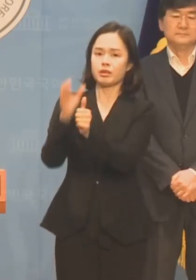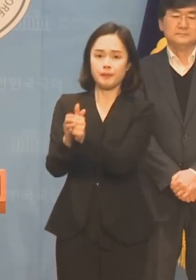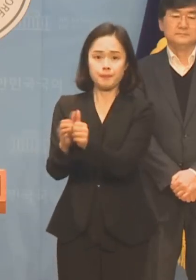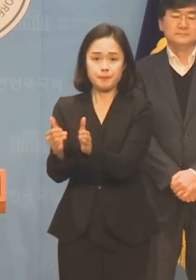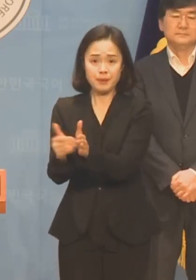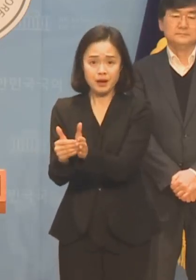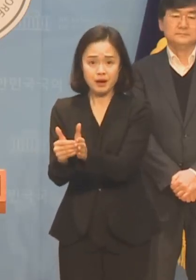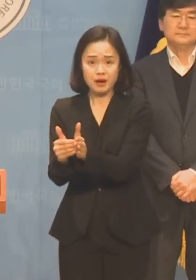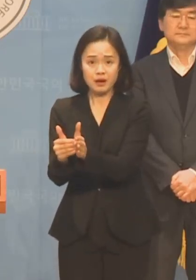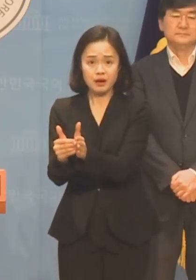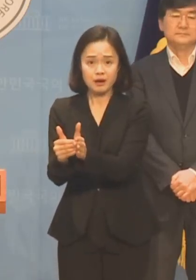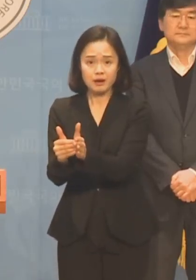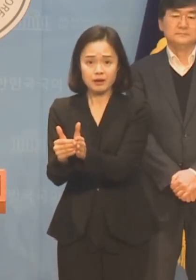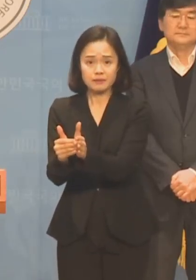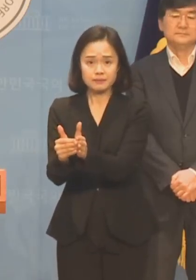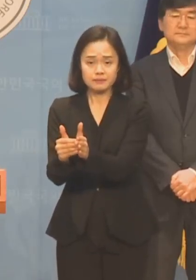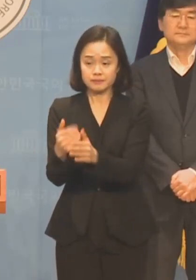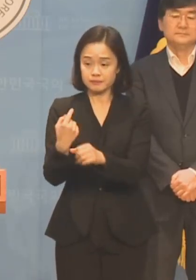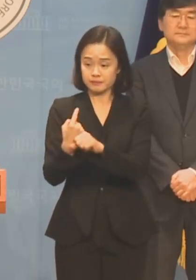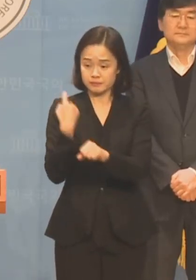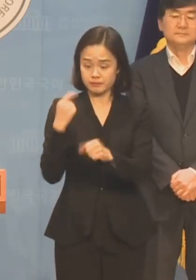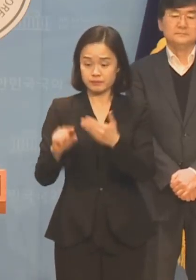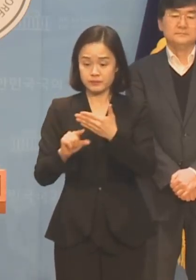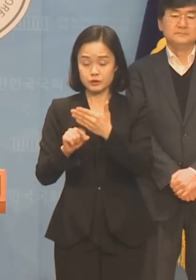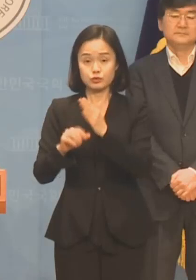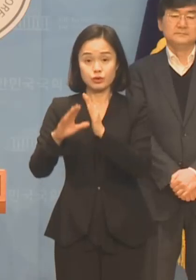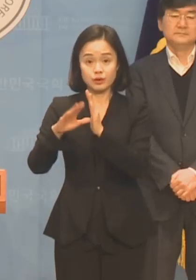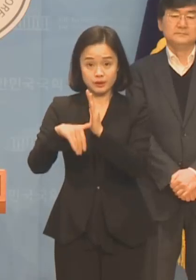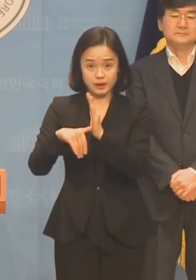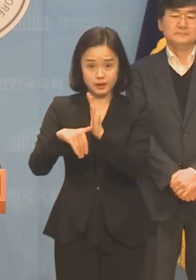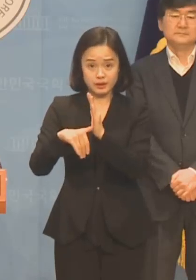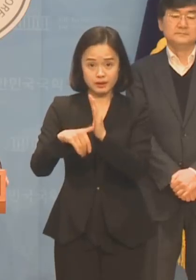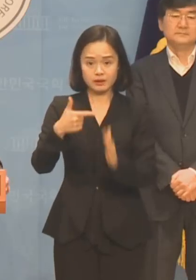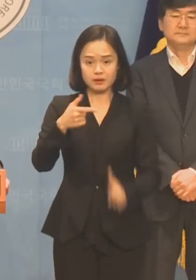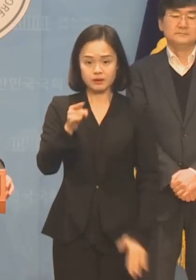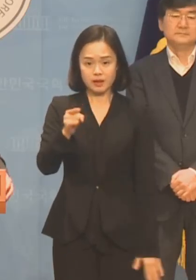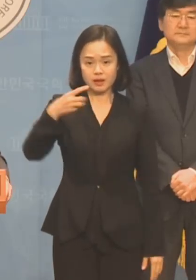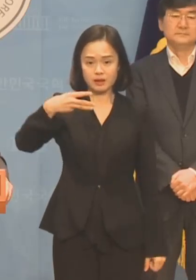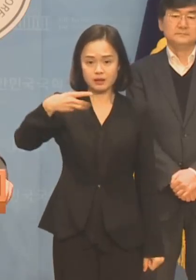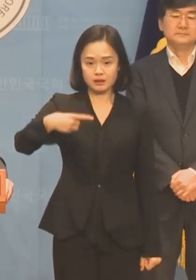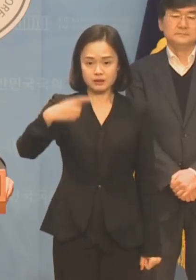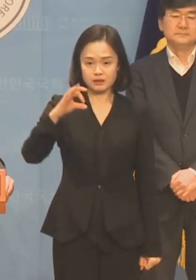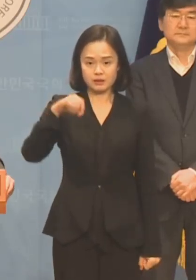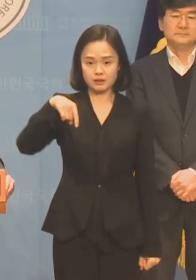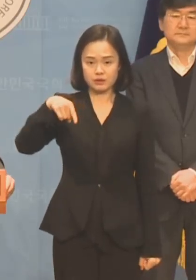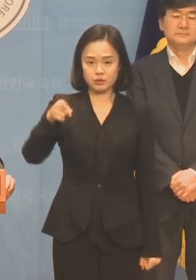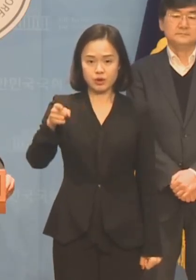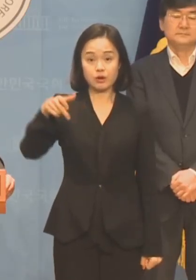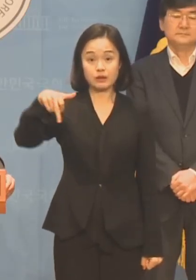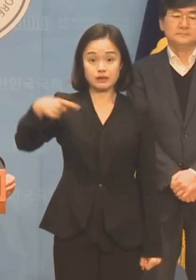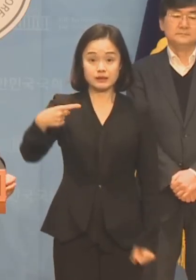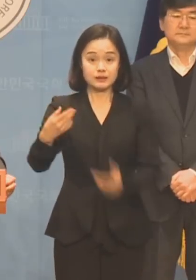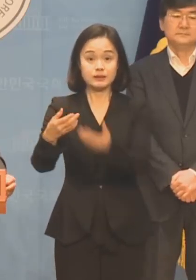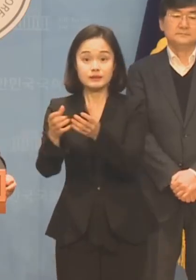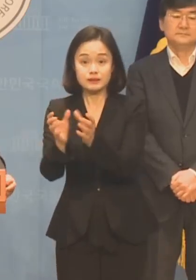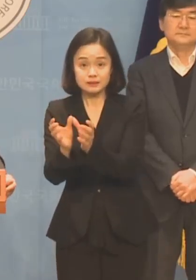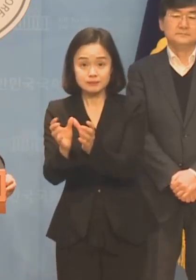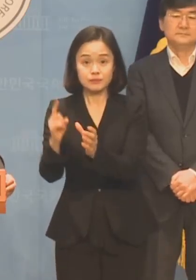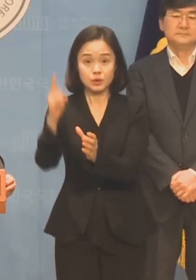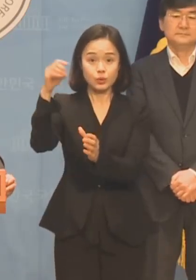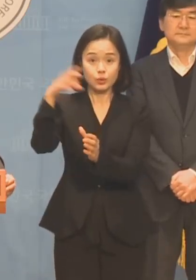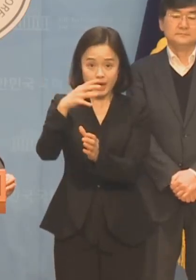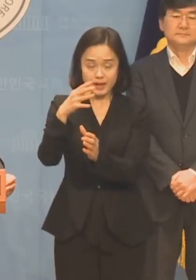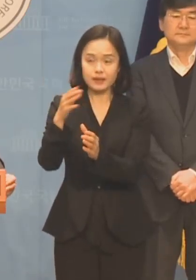작년 9월에야 네트워크 팀에 고양시 파주시 출입 기자라는 한직으로